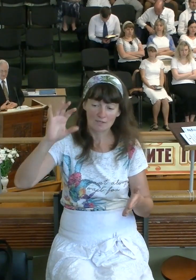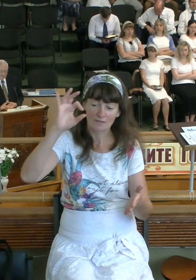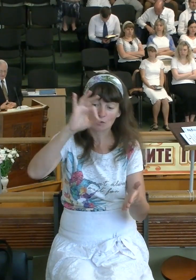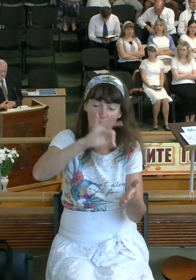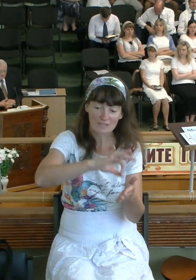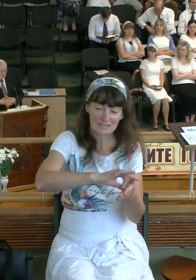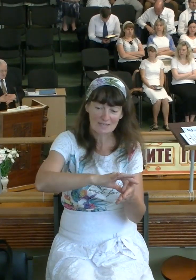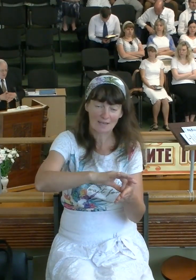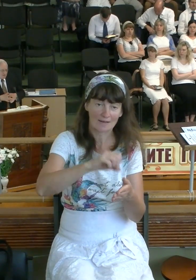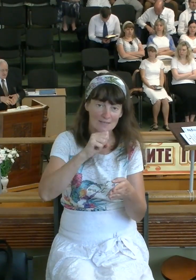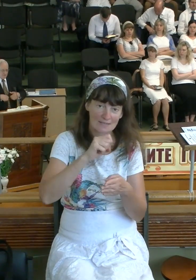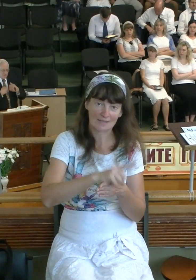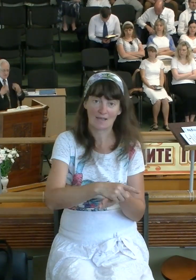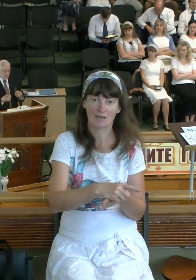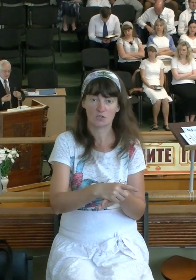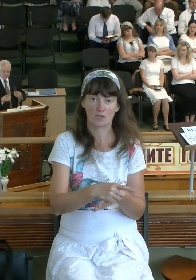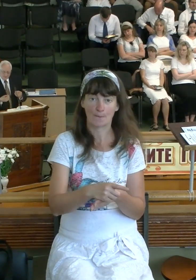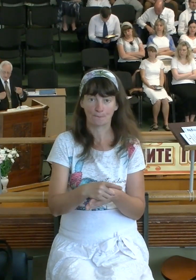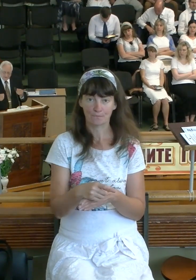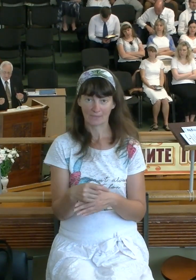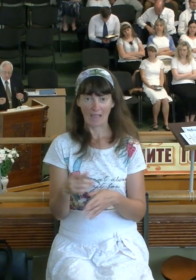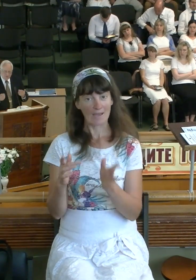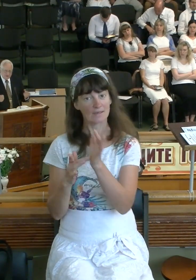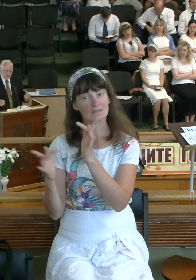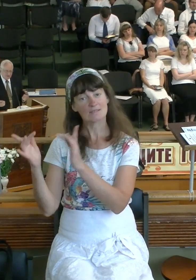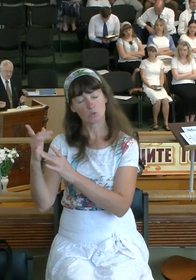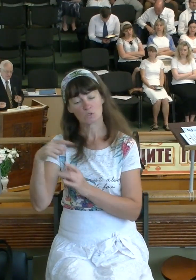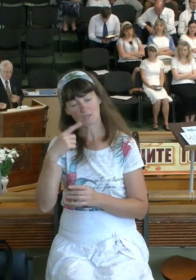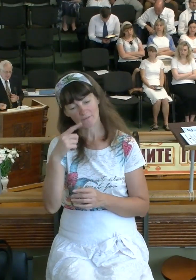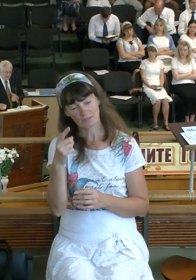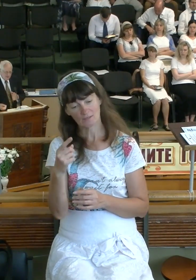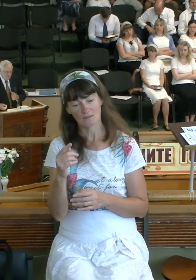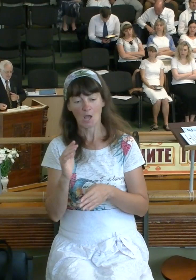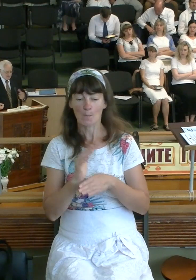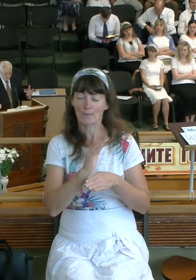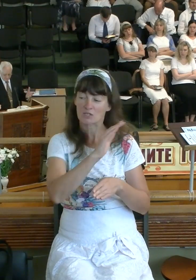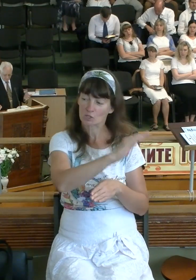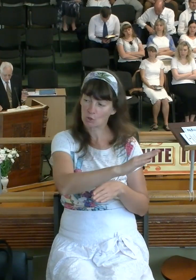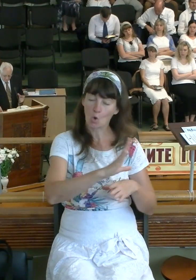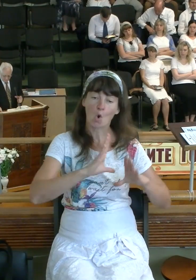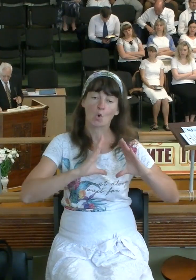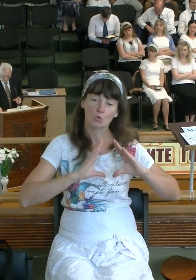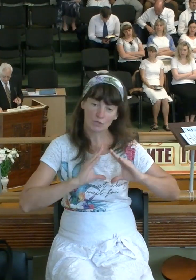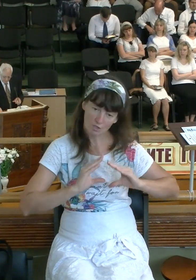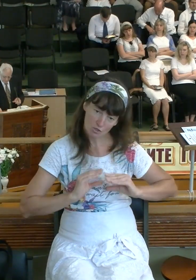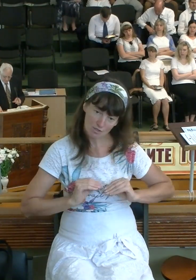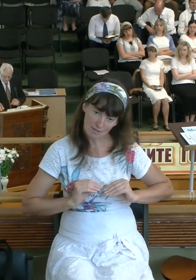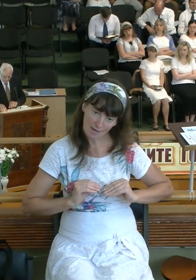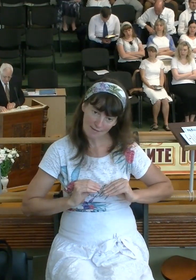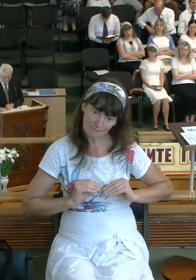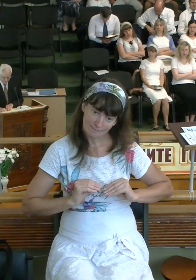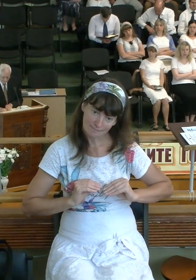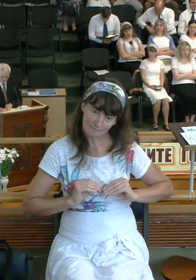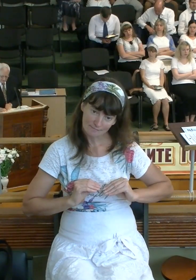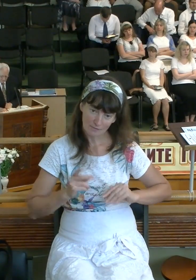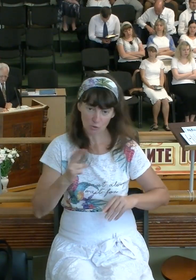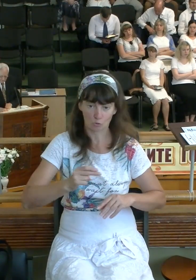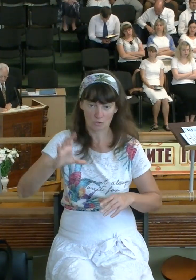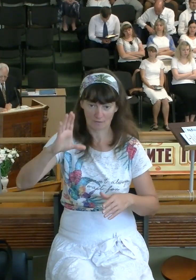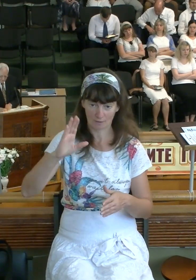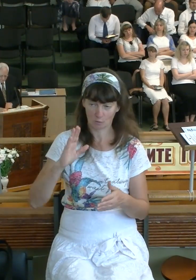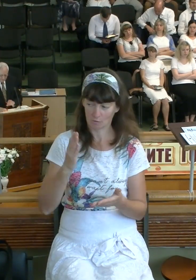задача. Христос говорил, я пошлю называть Его утешителем. Мы имеем несколько мест в